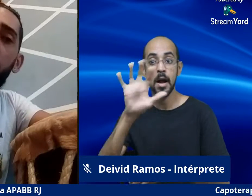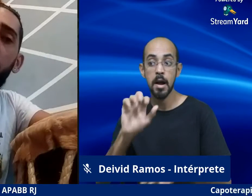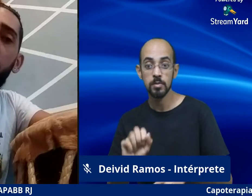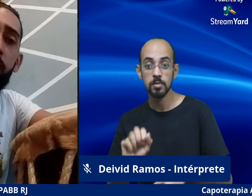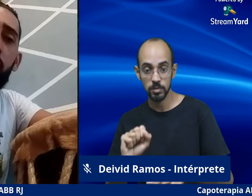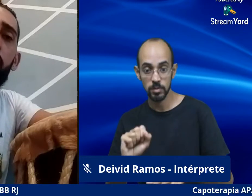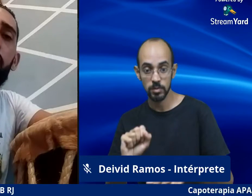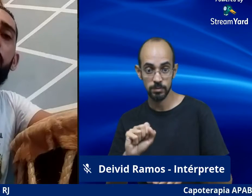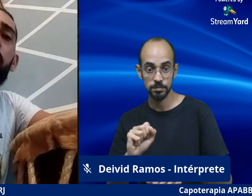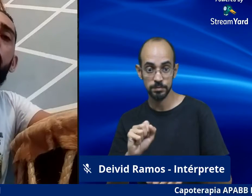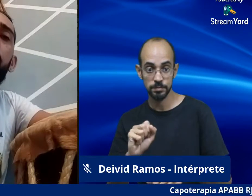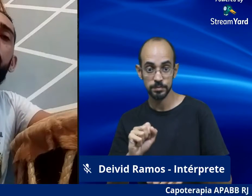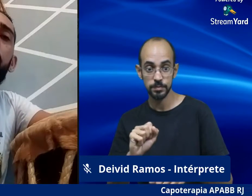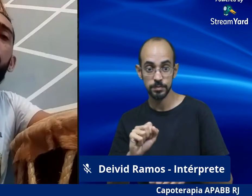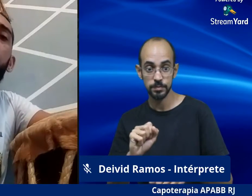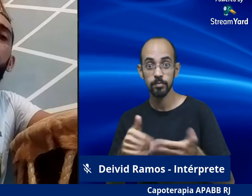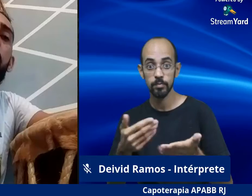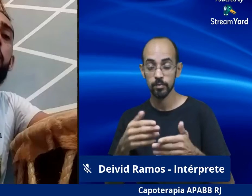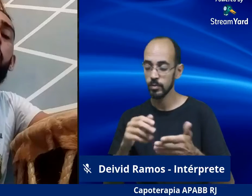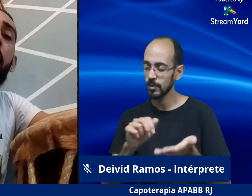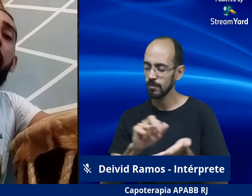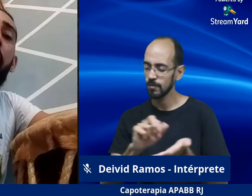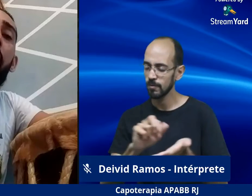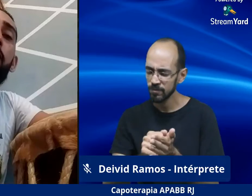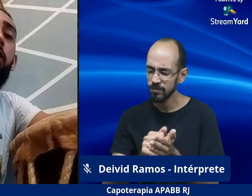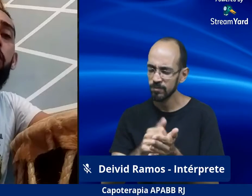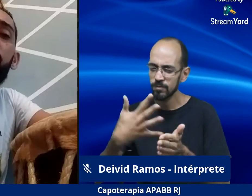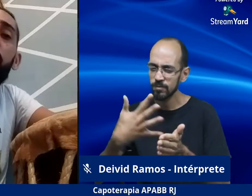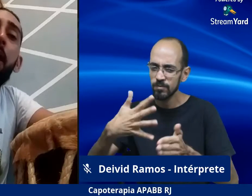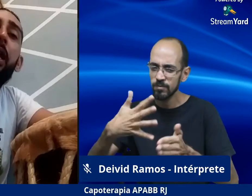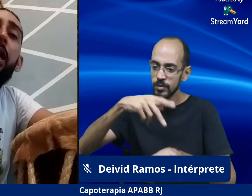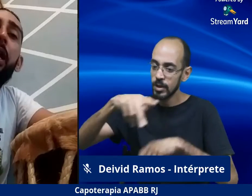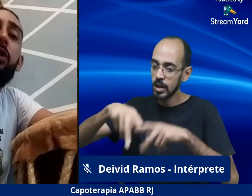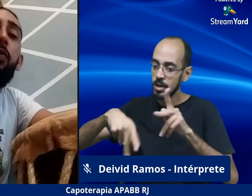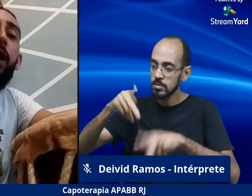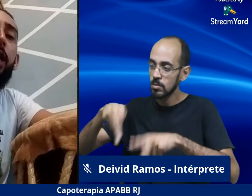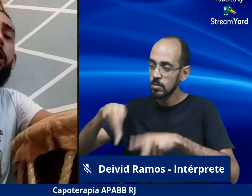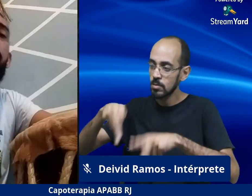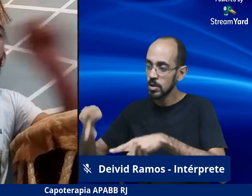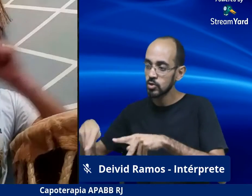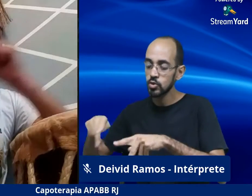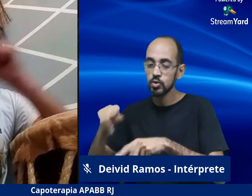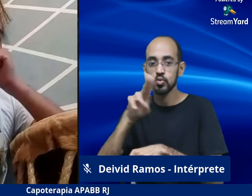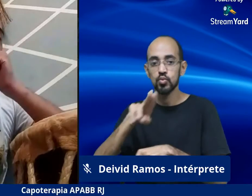muitos povos o conduziu, né? E eles tocavam, inclusive, de maneiras diferentes.